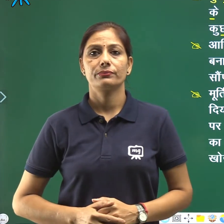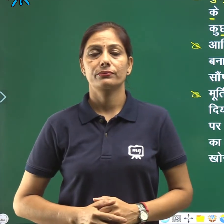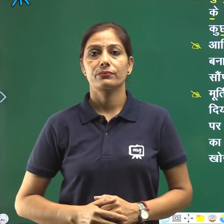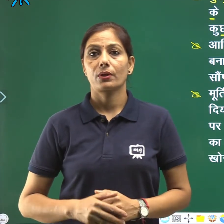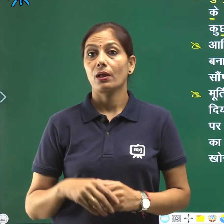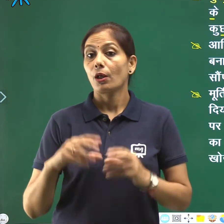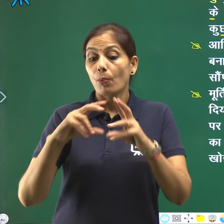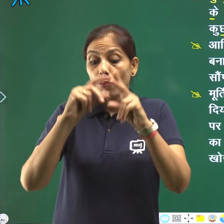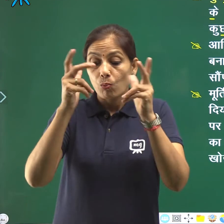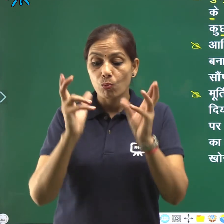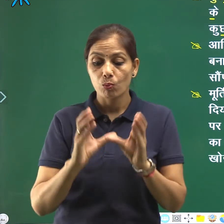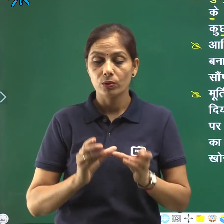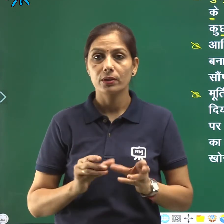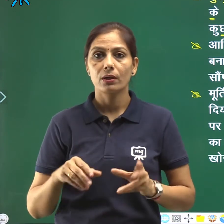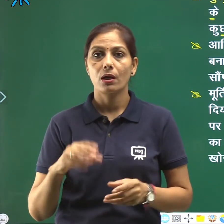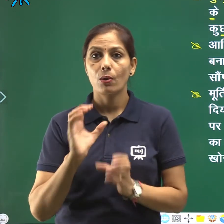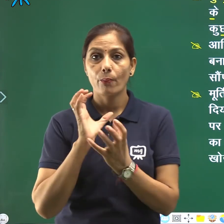कि मूर्ति का पत्थर